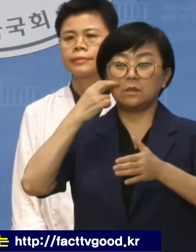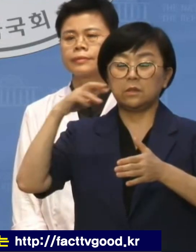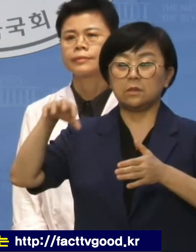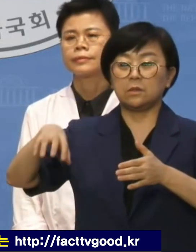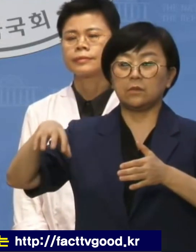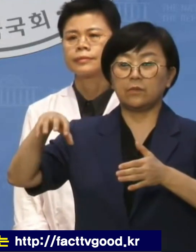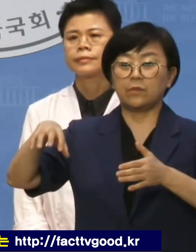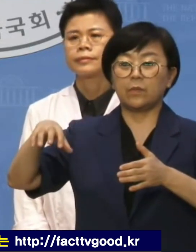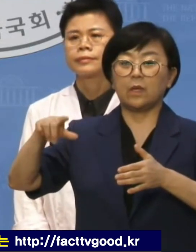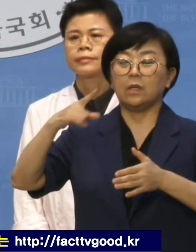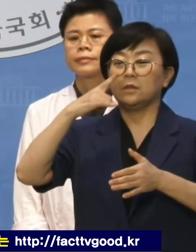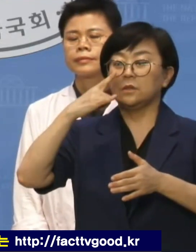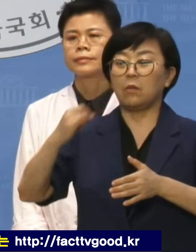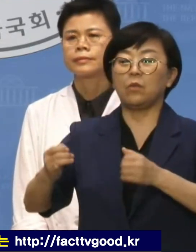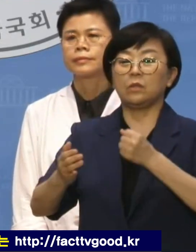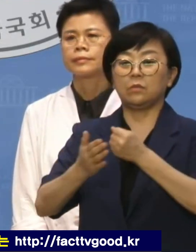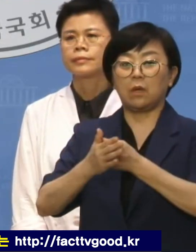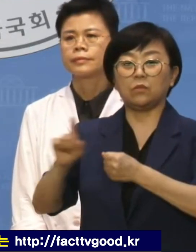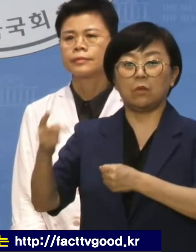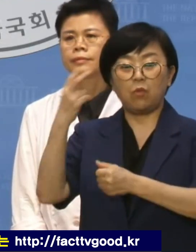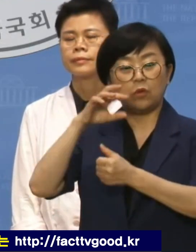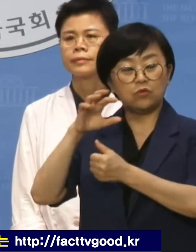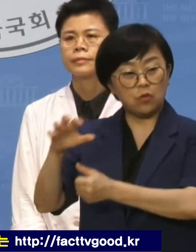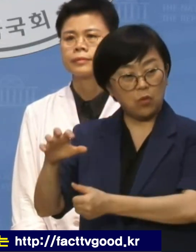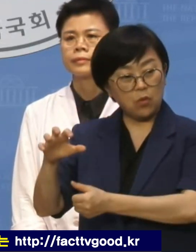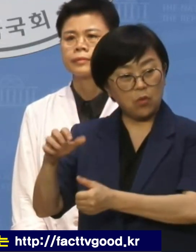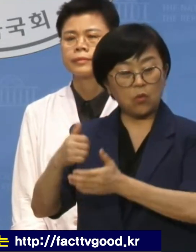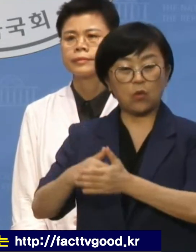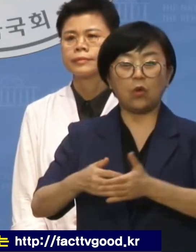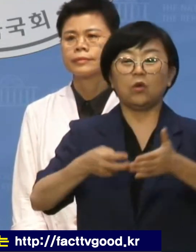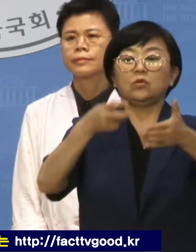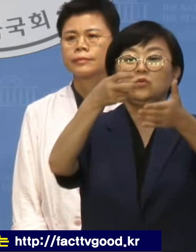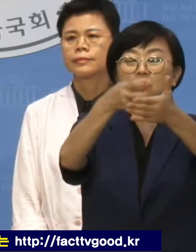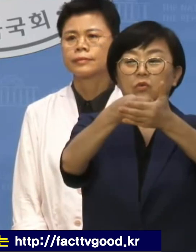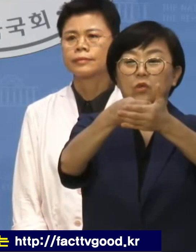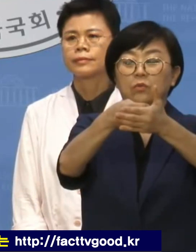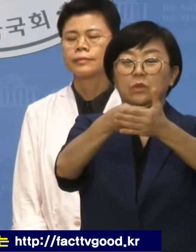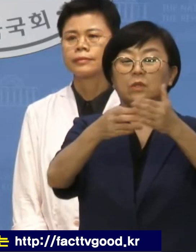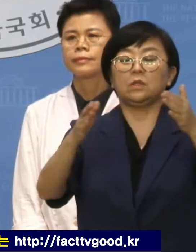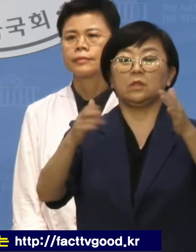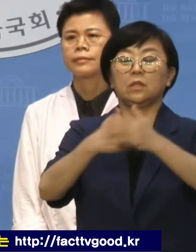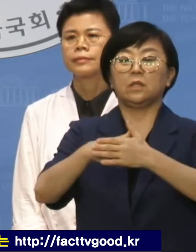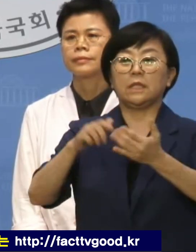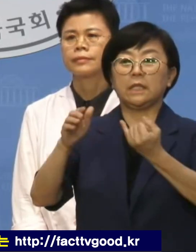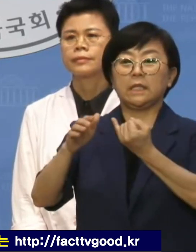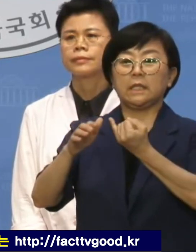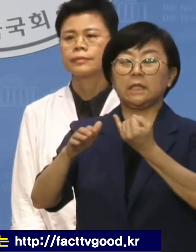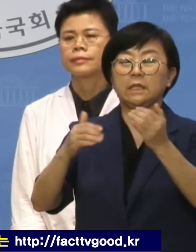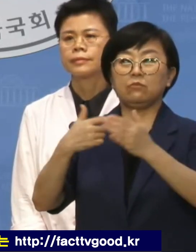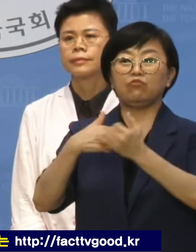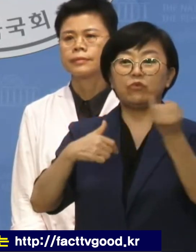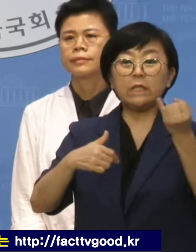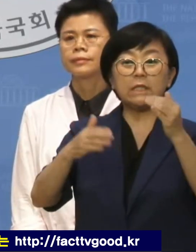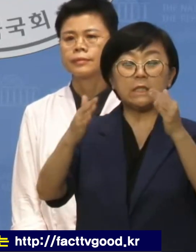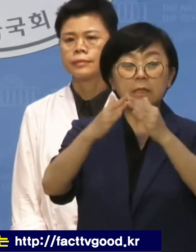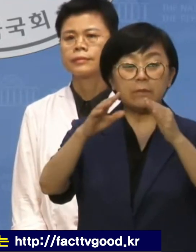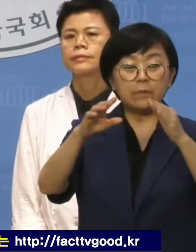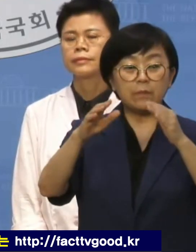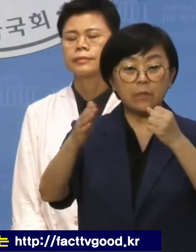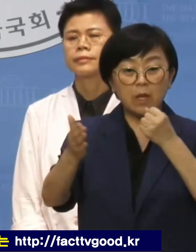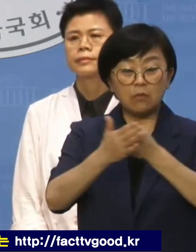시점은 장모님 때문에 지켜주고 종점은 처가 땅 때문에 변경했느냐라는 취지의